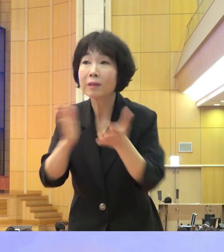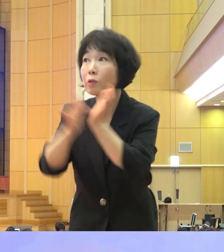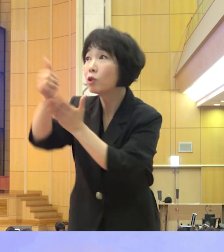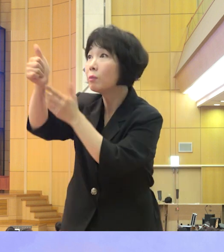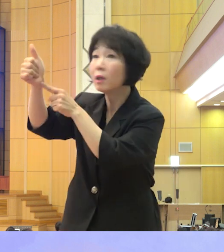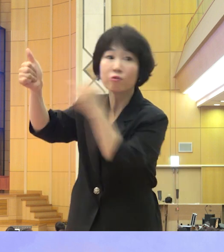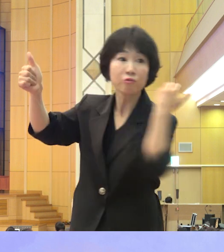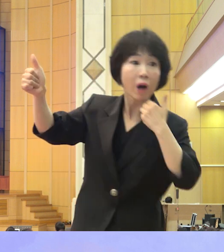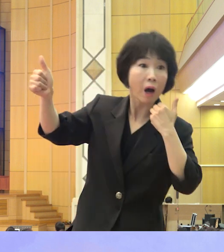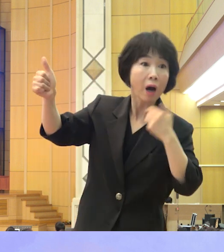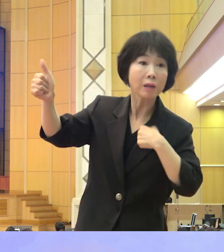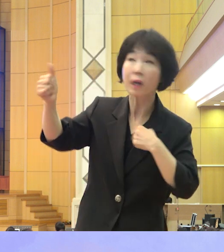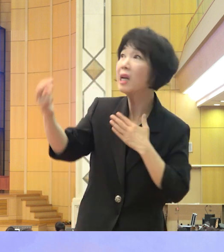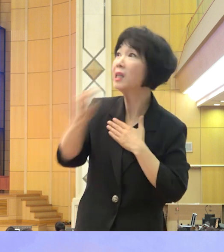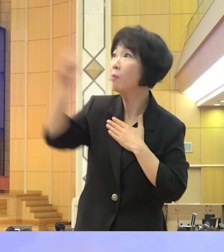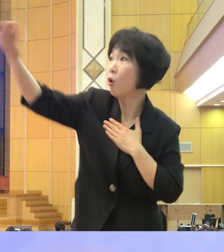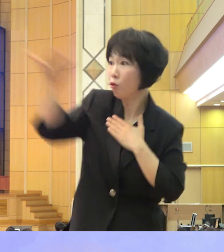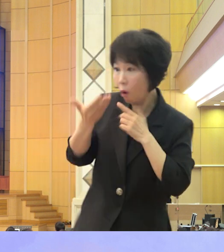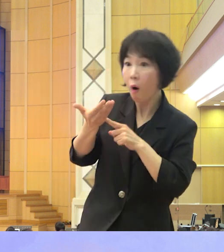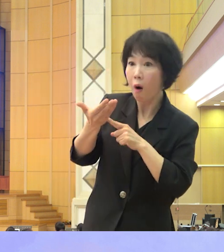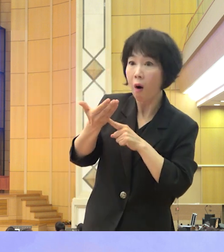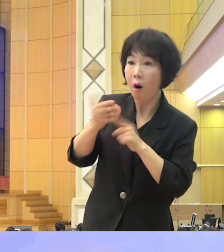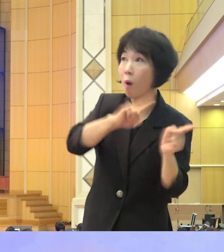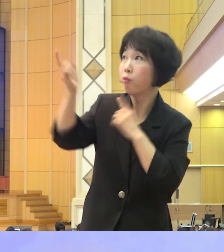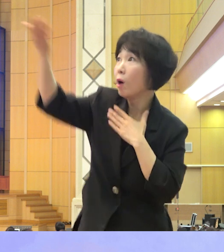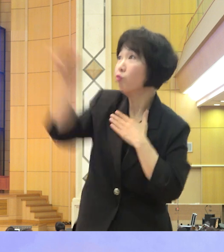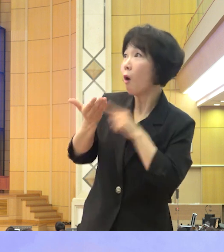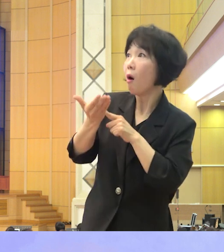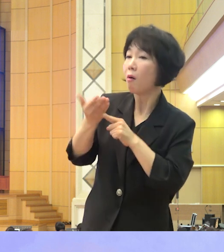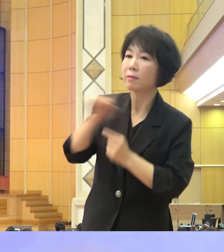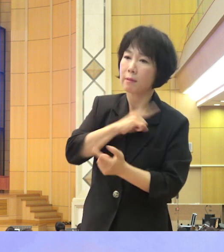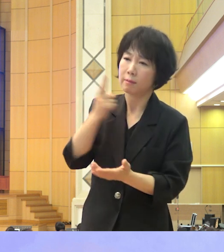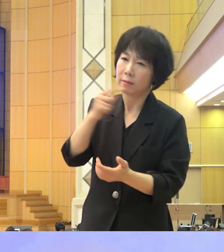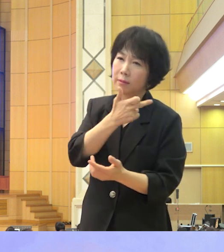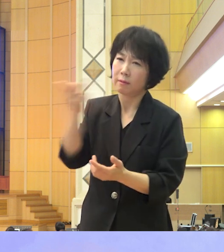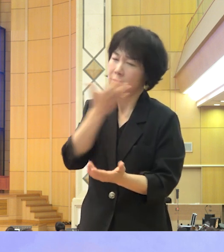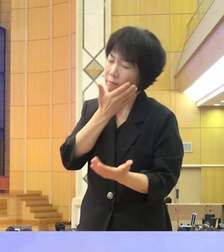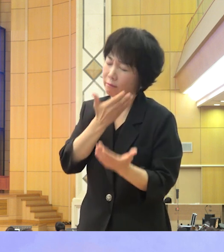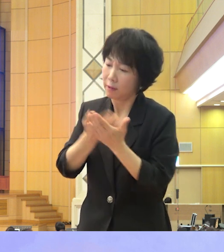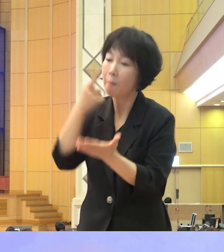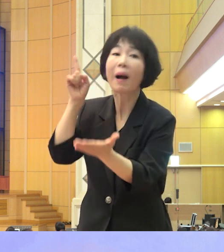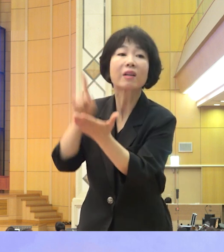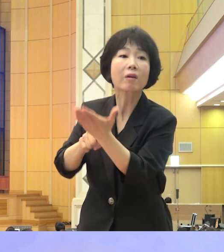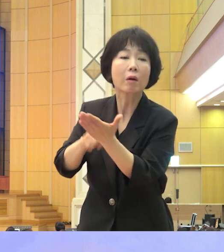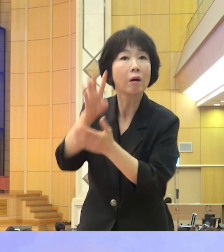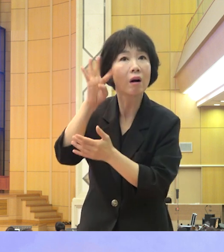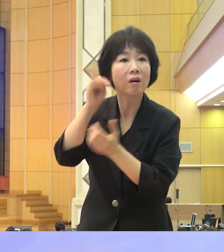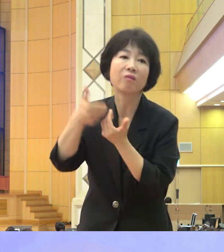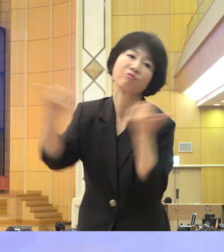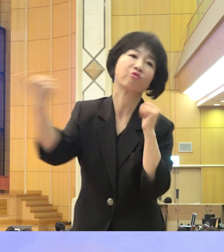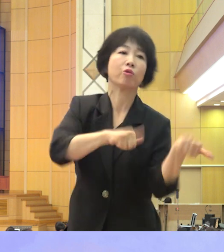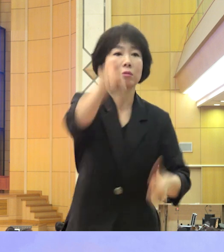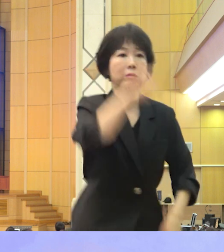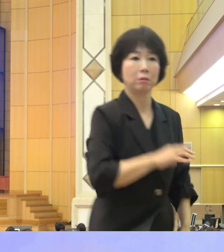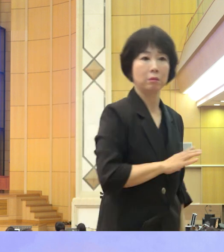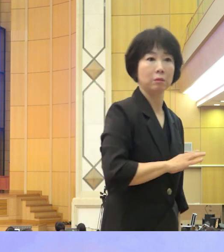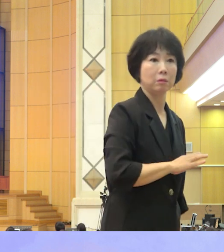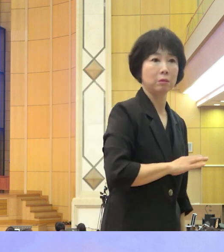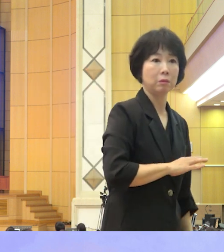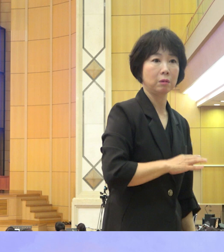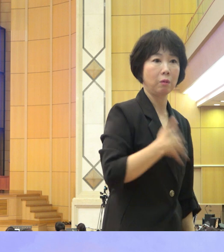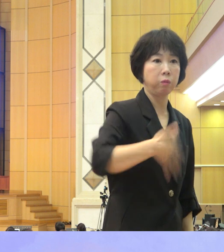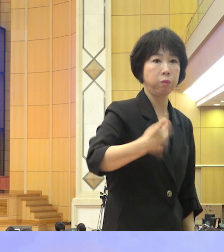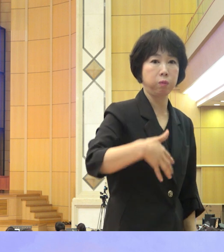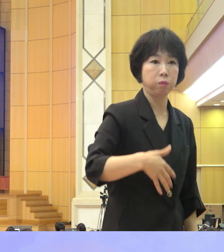귀하고 귀한 것을 발견했다. 그리고 얼마 있다가 돌아가셨답니다.